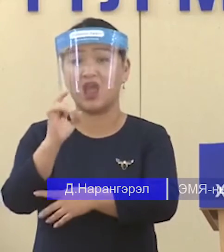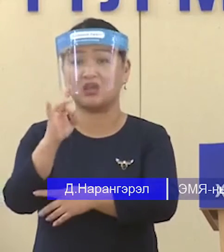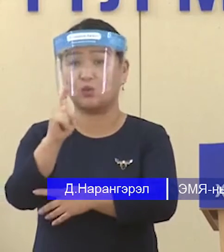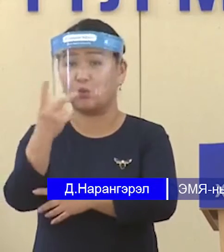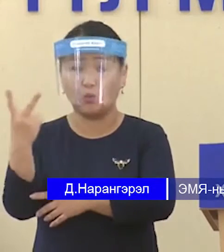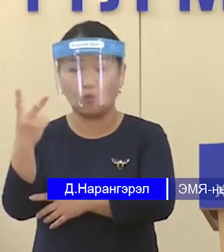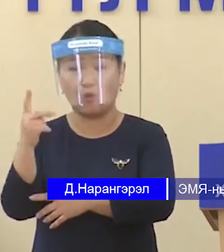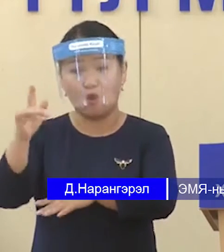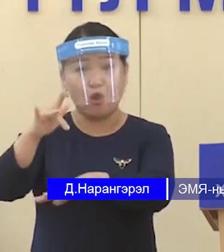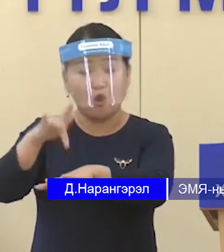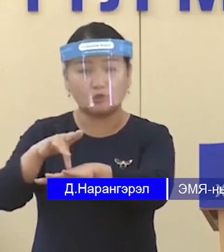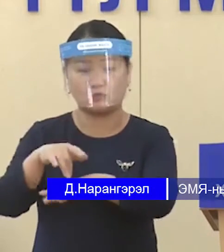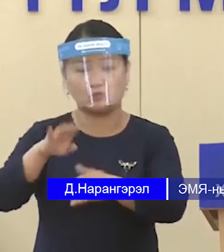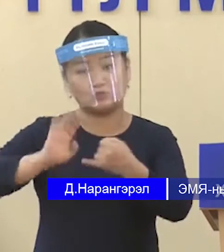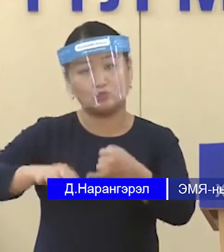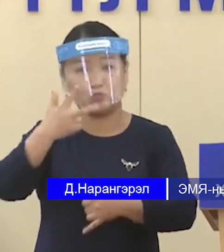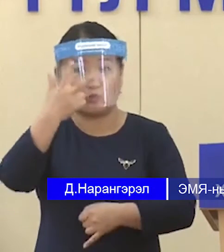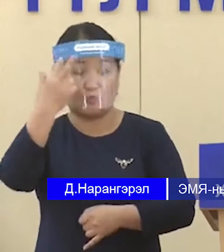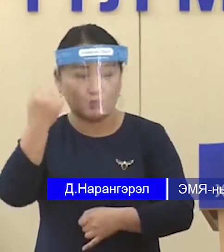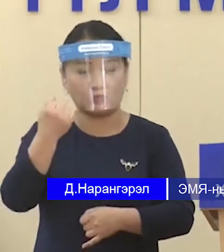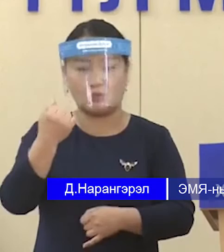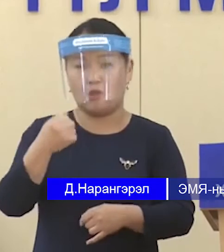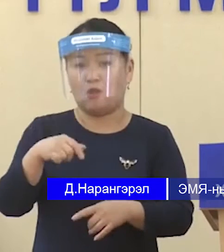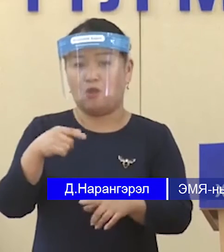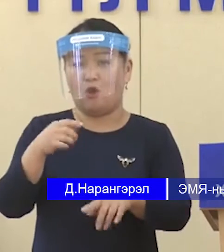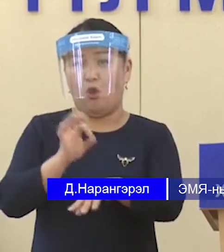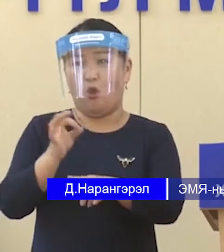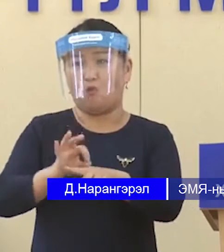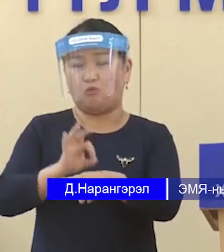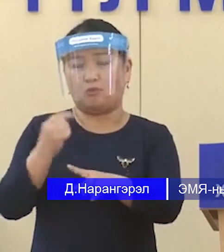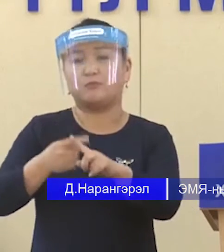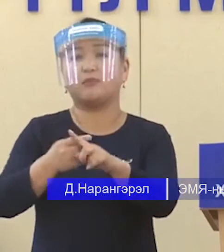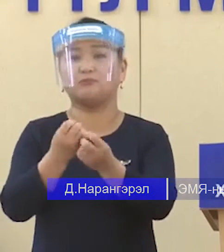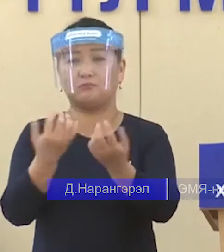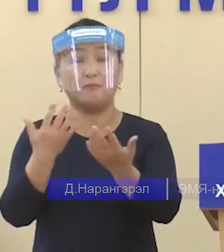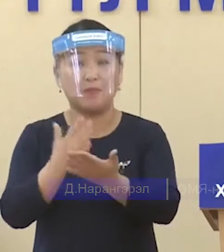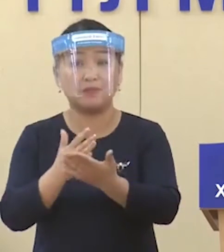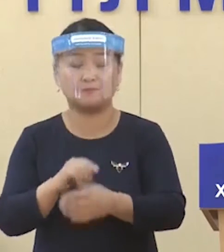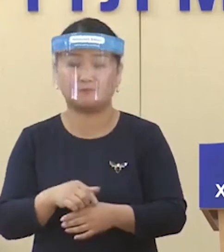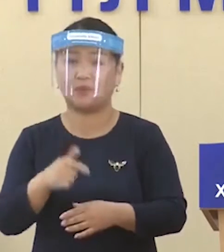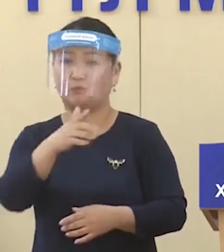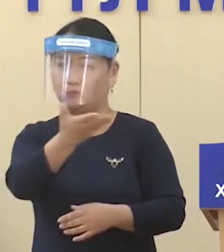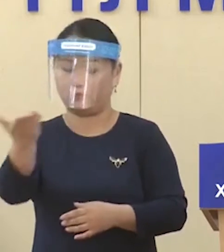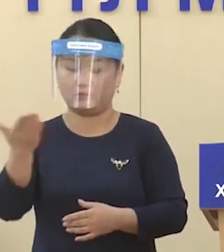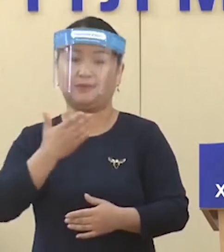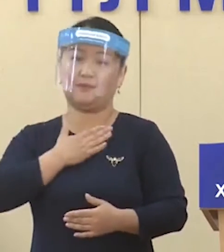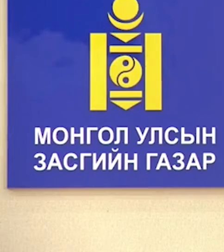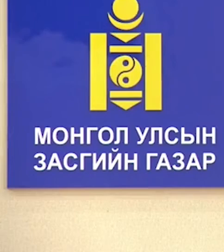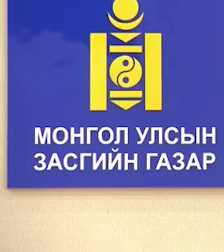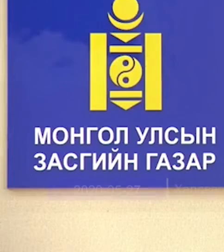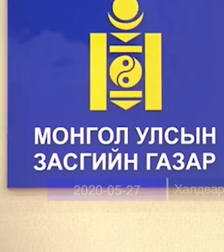сүүлийн 3-4 хоног бол өвчил тасралтгүй нэмэгдэж байна. За ийм учраас бид нар тайвширч өрөөсөө болохгүй